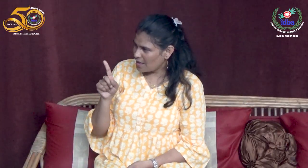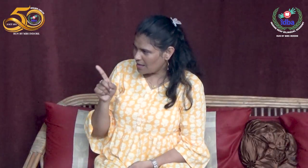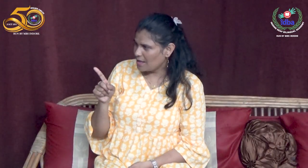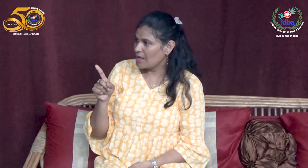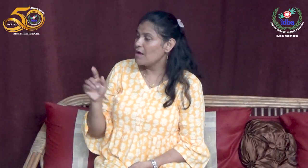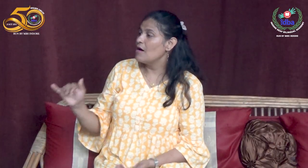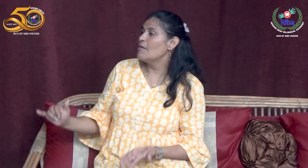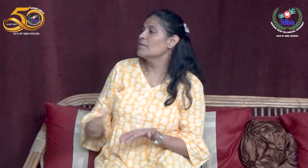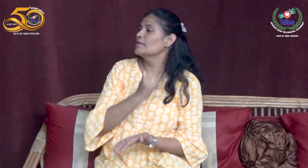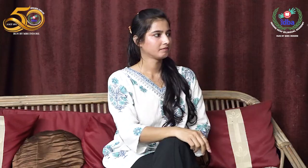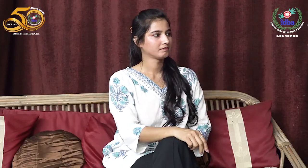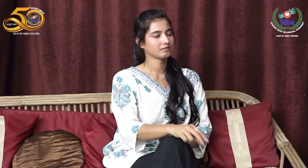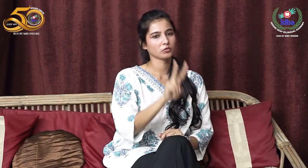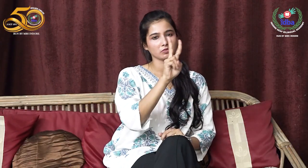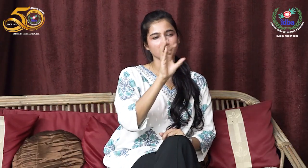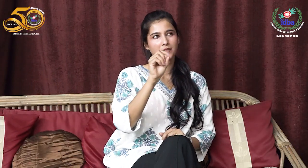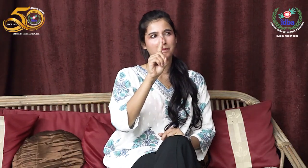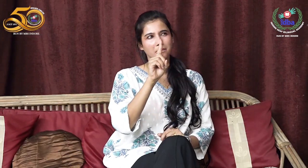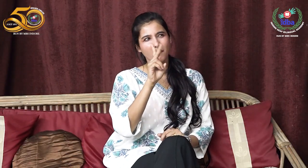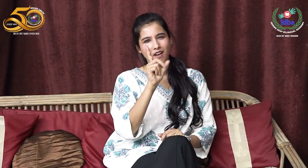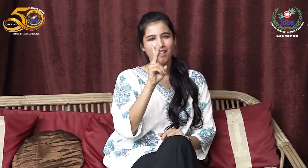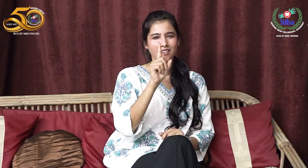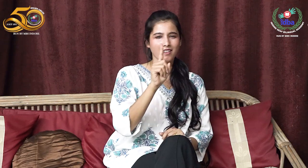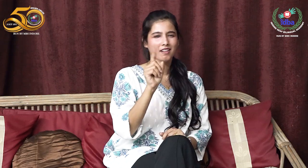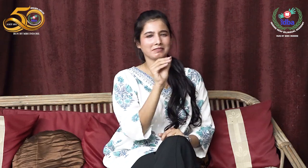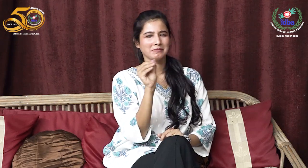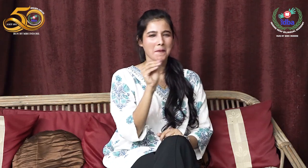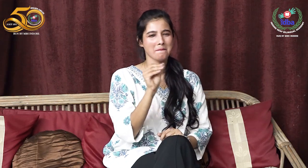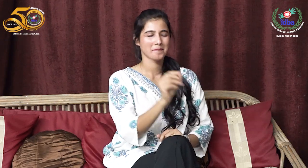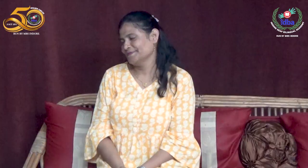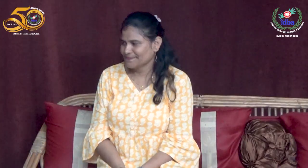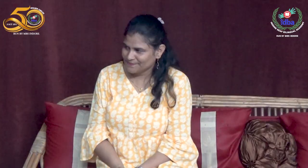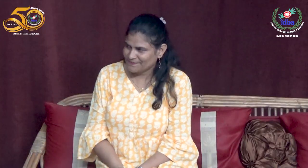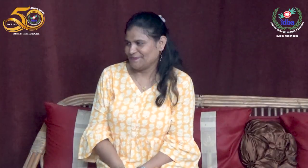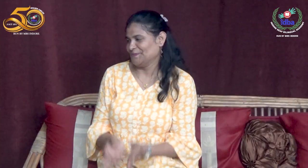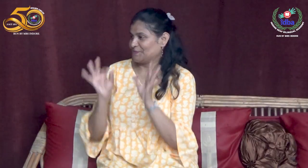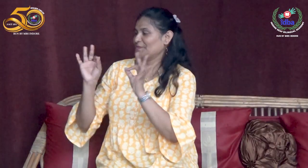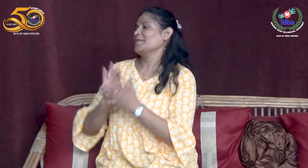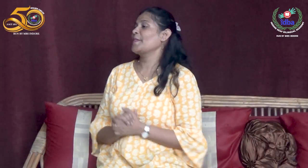2011 या 12 में। और बाहर कब गई थी? 12-13 के आसपास में बाहर गई।